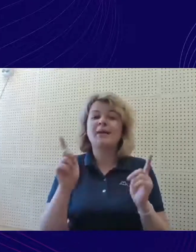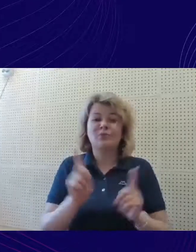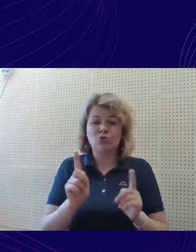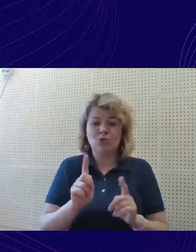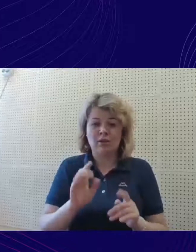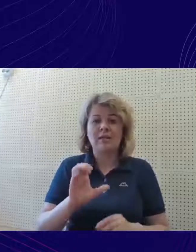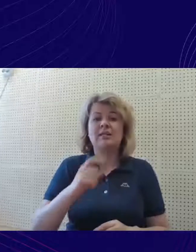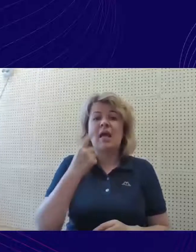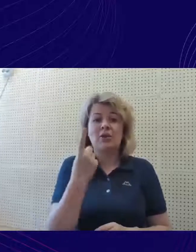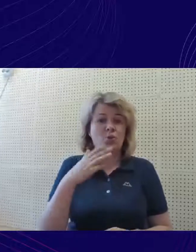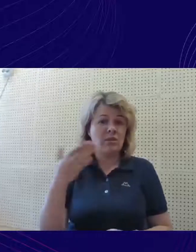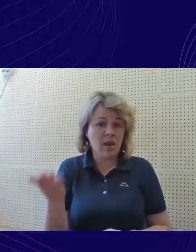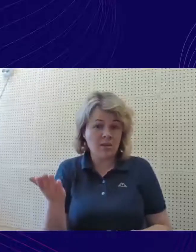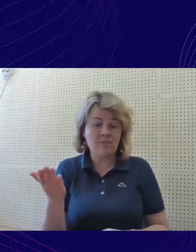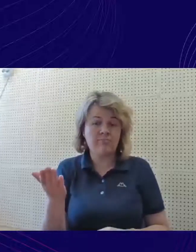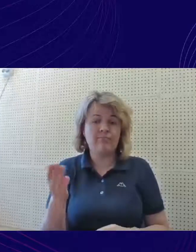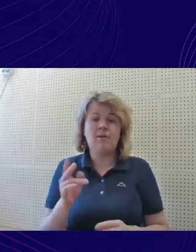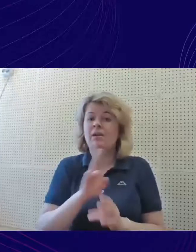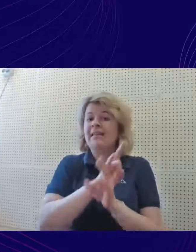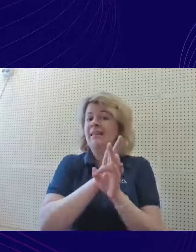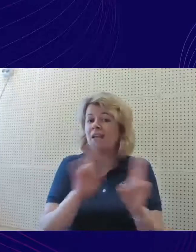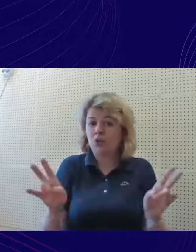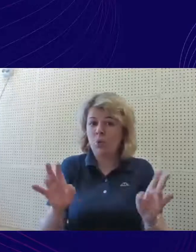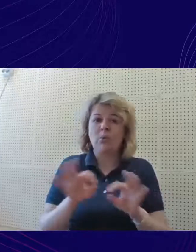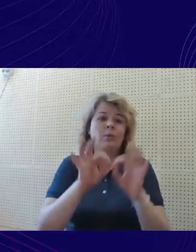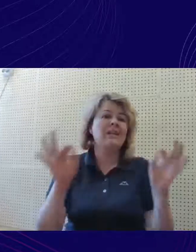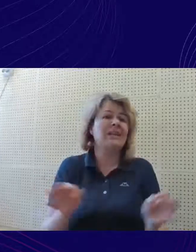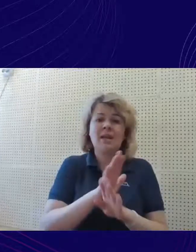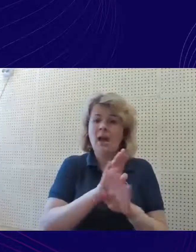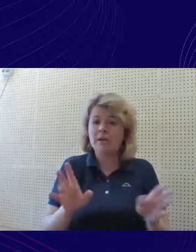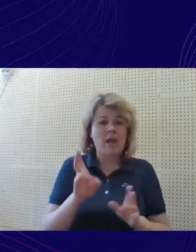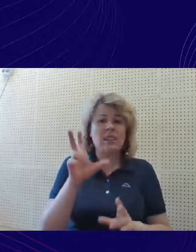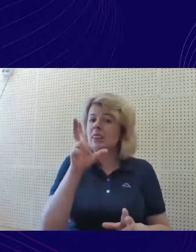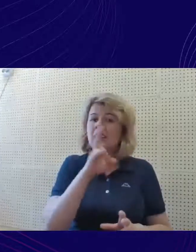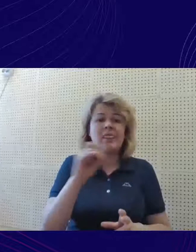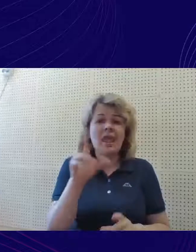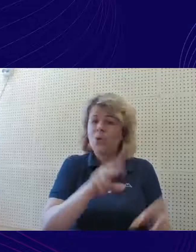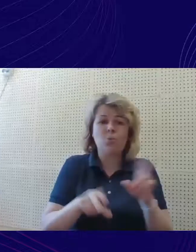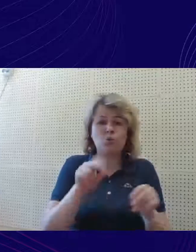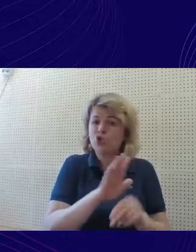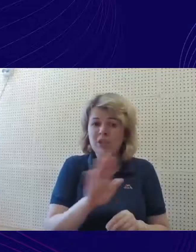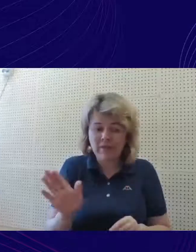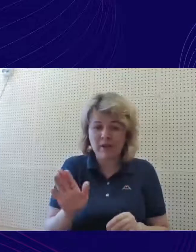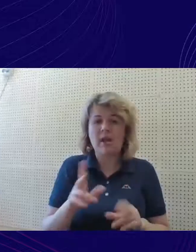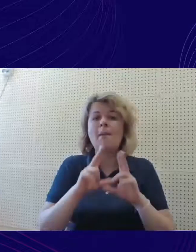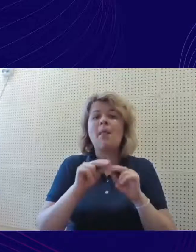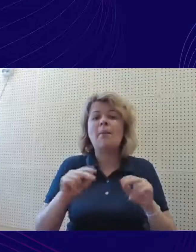стороны, никто никогда не учитывает благополучие проекта с точки